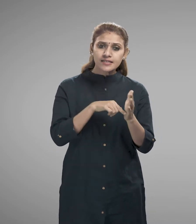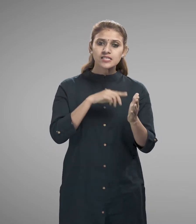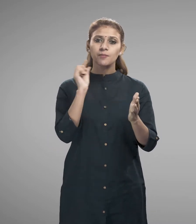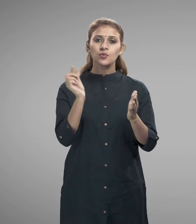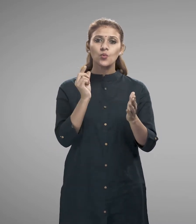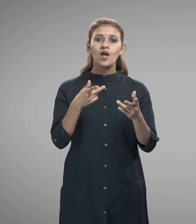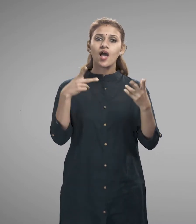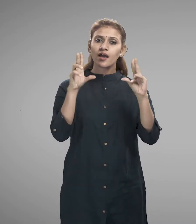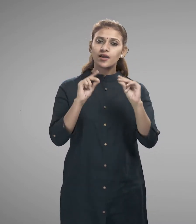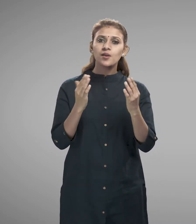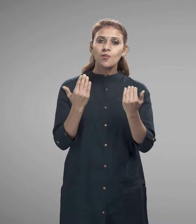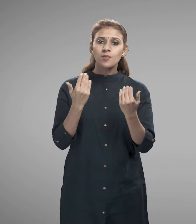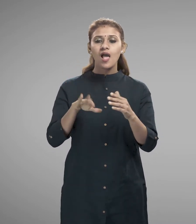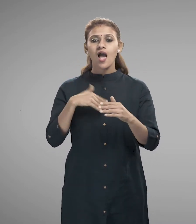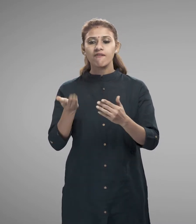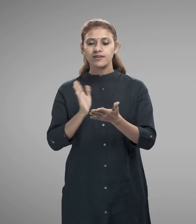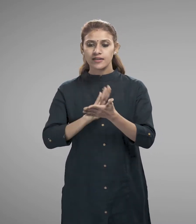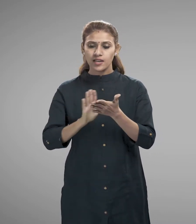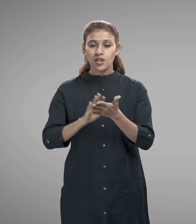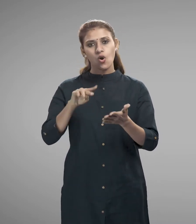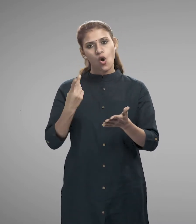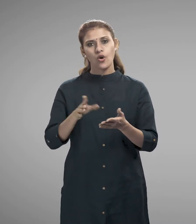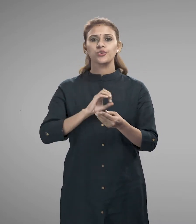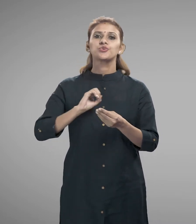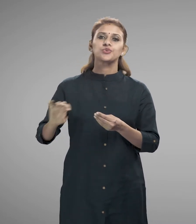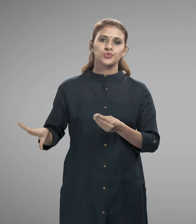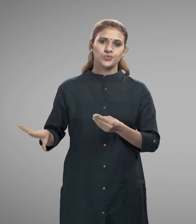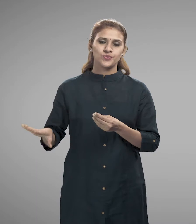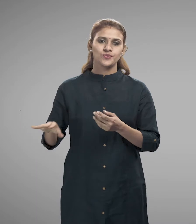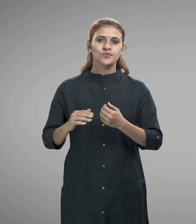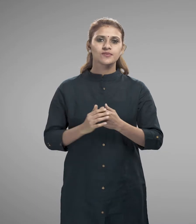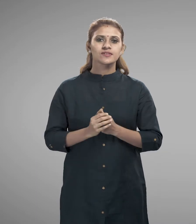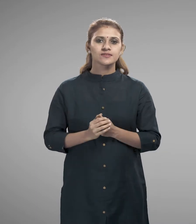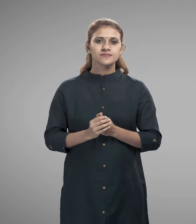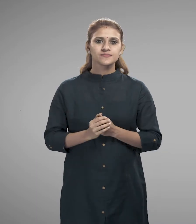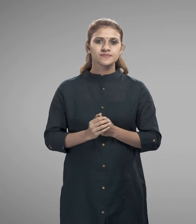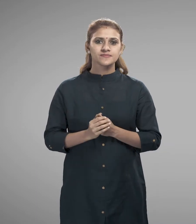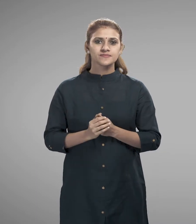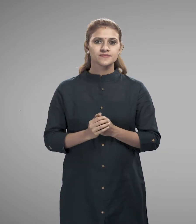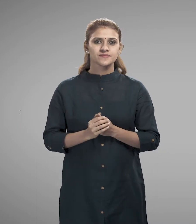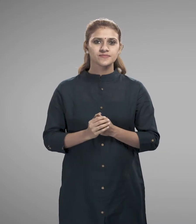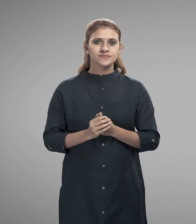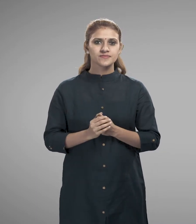इन्हें सफाई के पश्चात दोबारा इस्तेमाल या उनका निपटान किया जा सकता है।